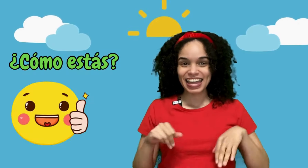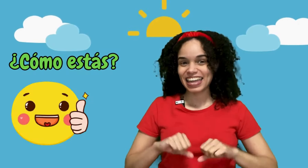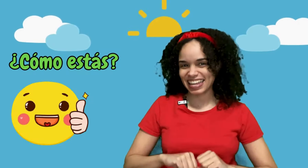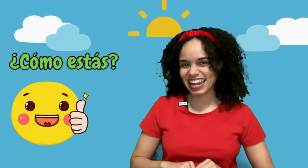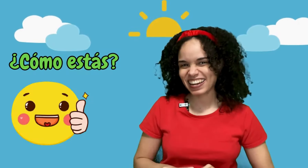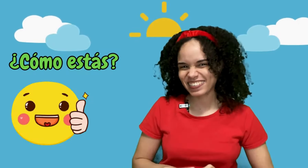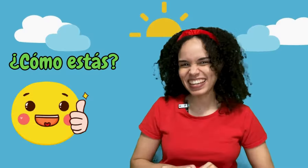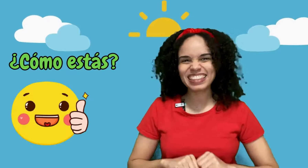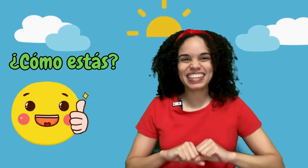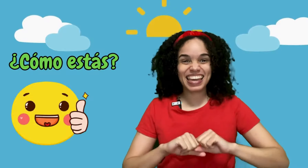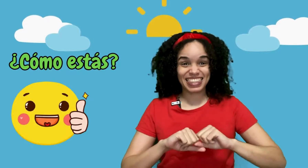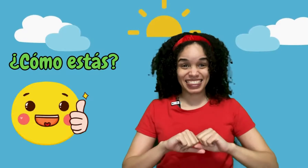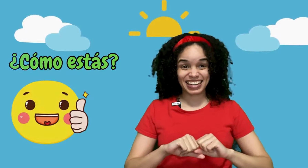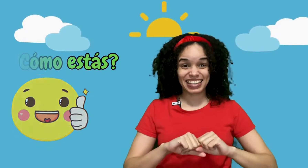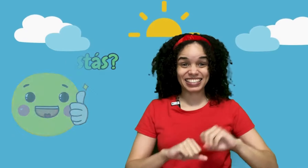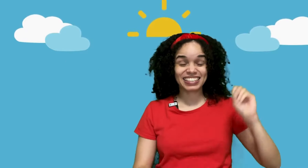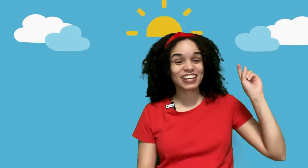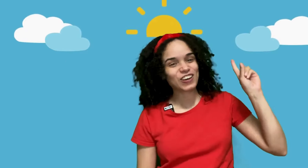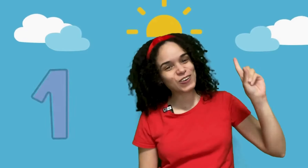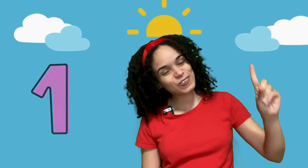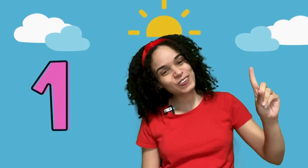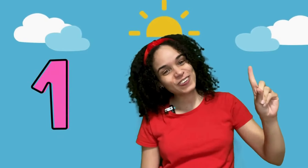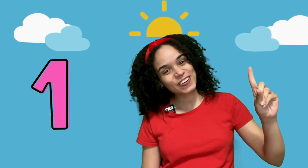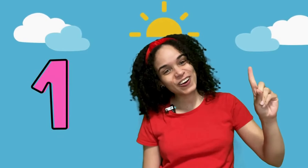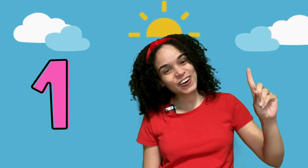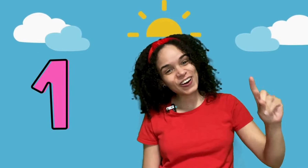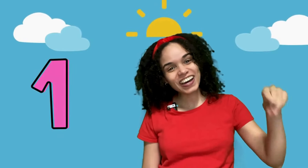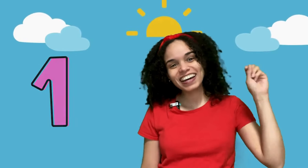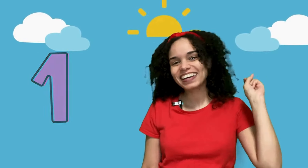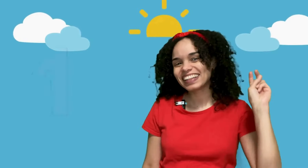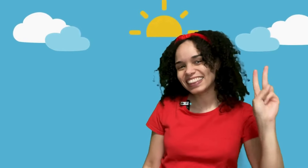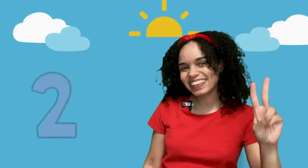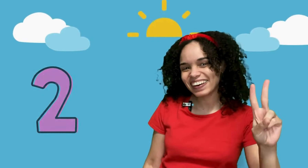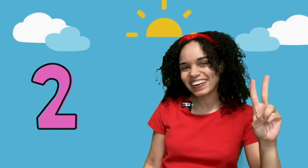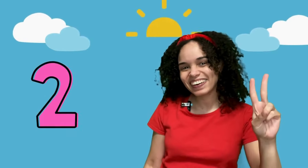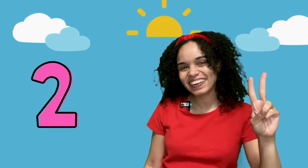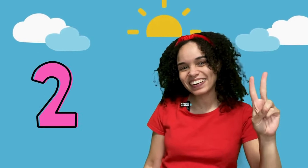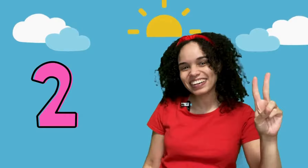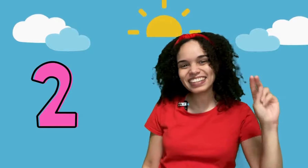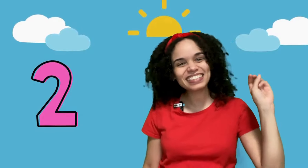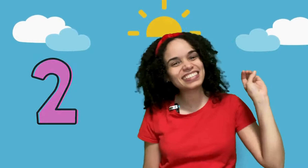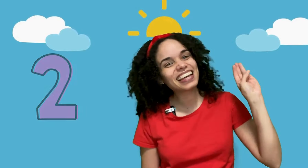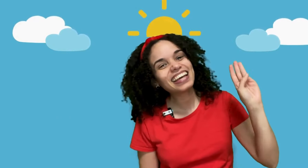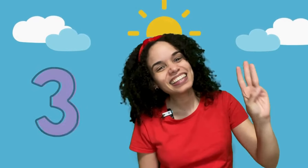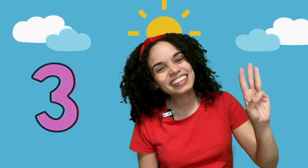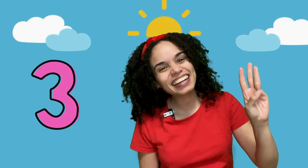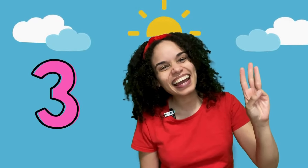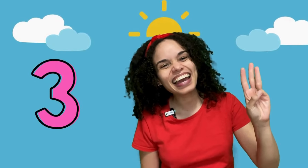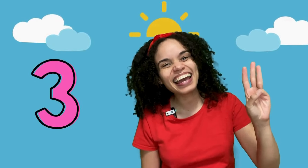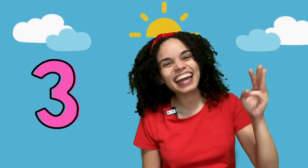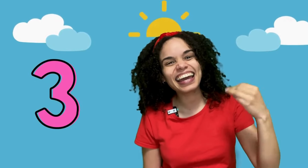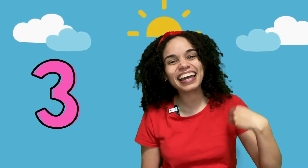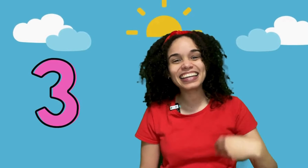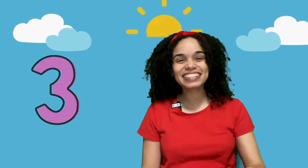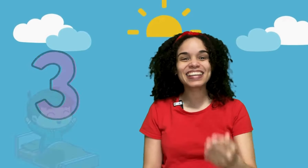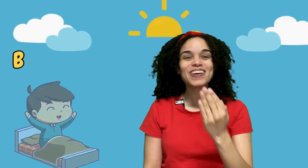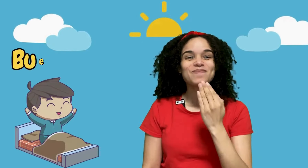en la cuenta de tres uno dos tres